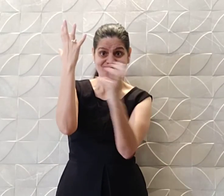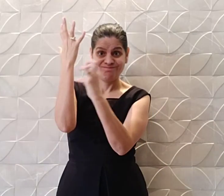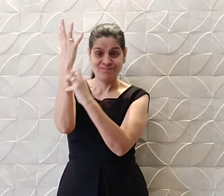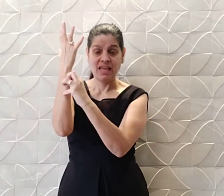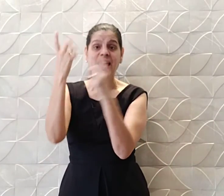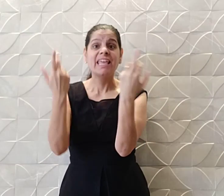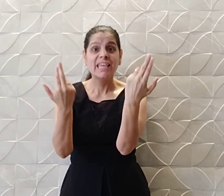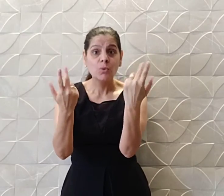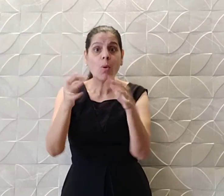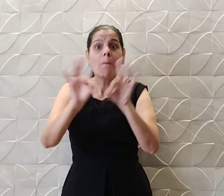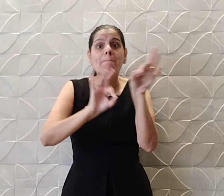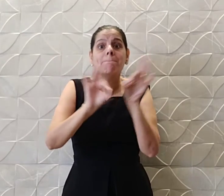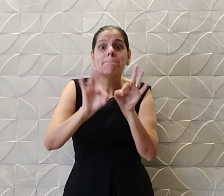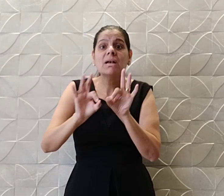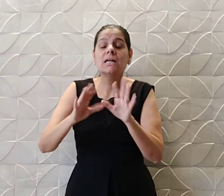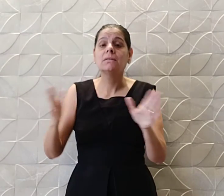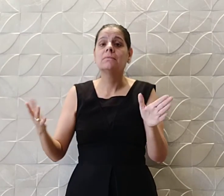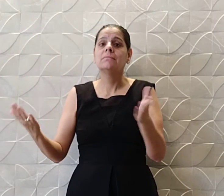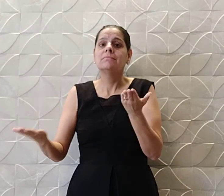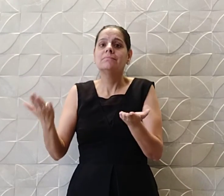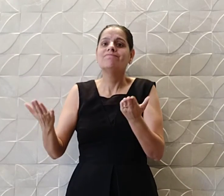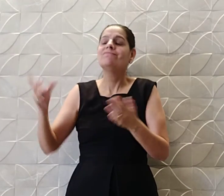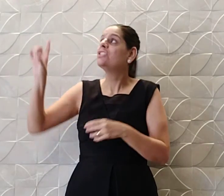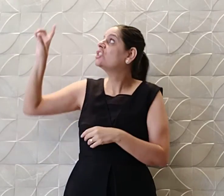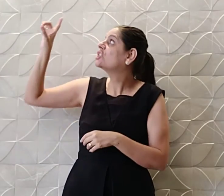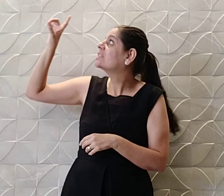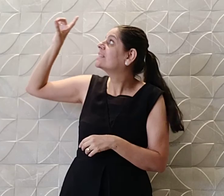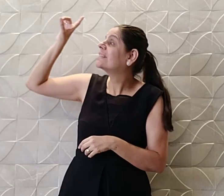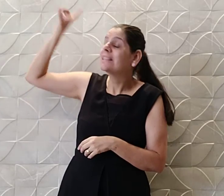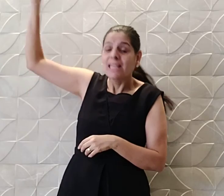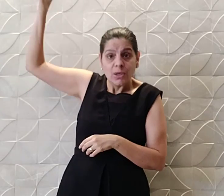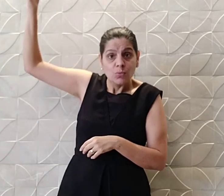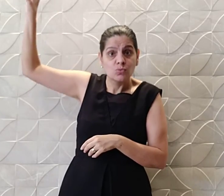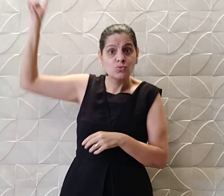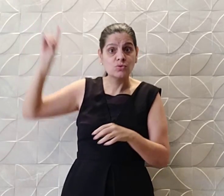fora da nação de Israel, por meio da metáfora do enxerto.